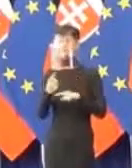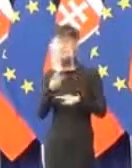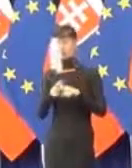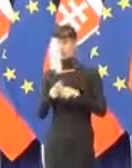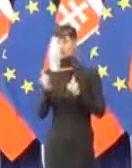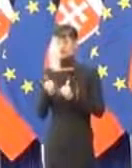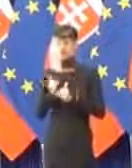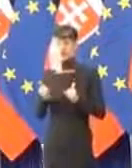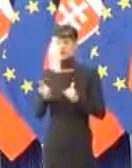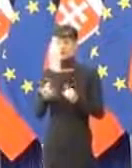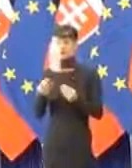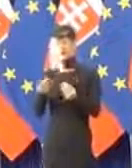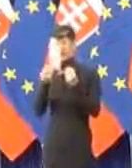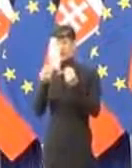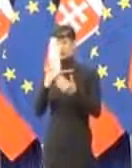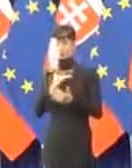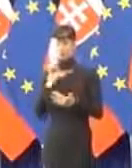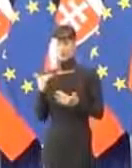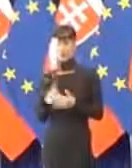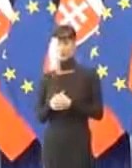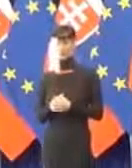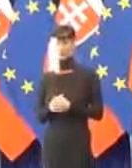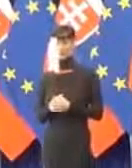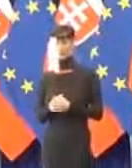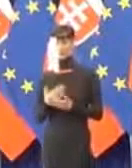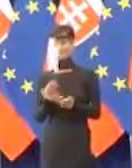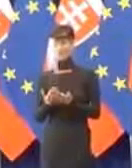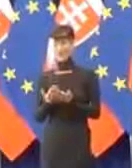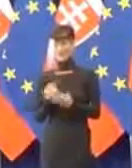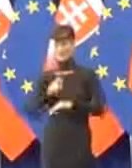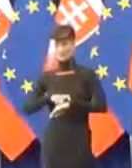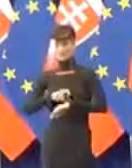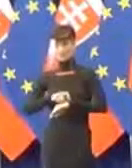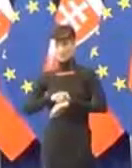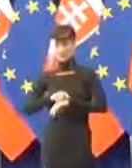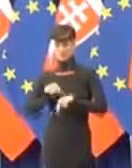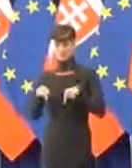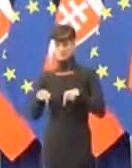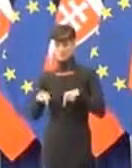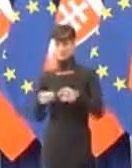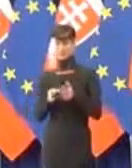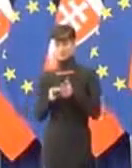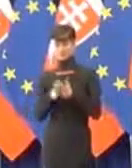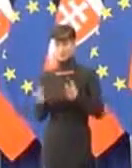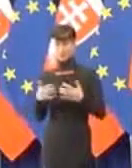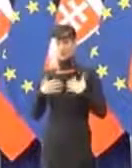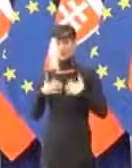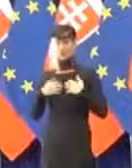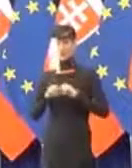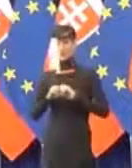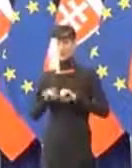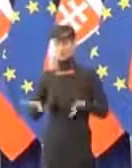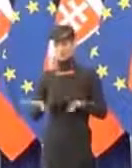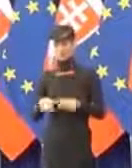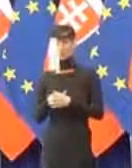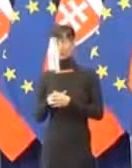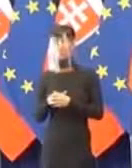mnohými ponaučeniami. A práve v tomto čase, tak ako vidíme aj pri samotnom koronavíruse,